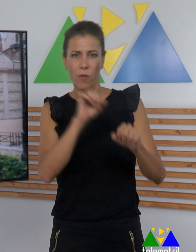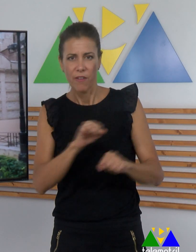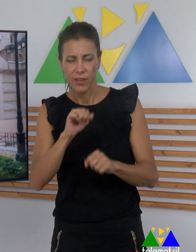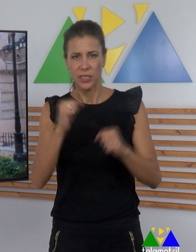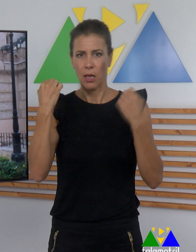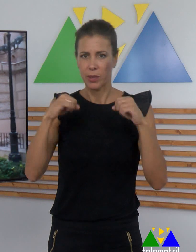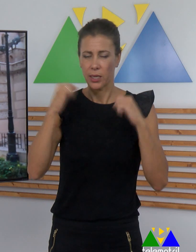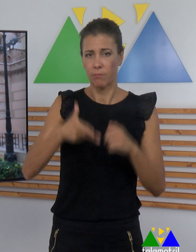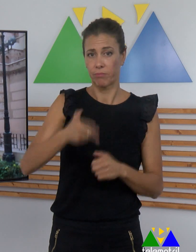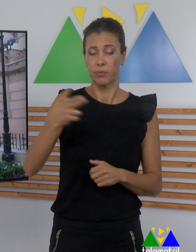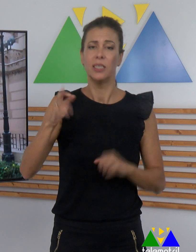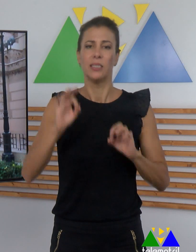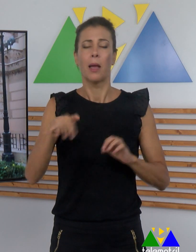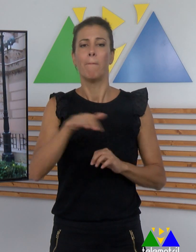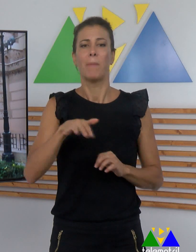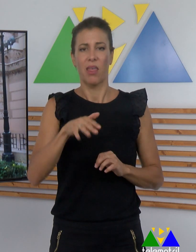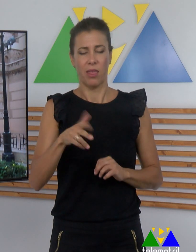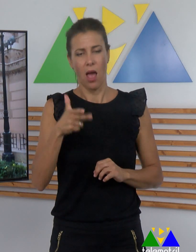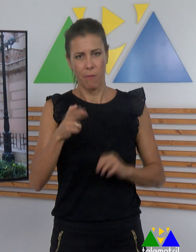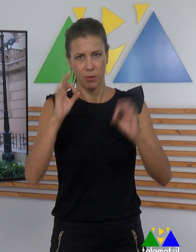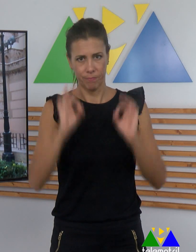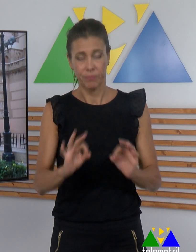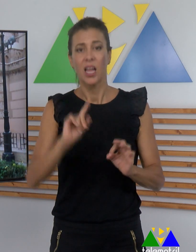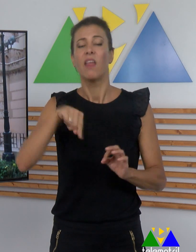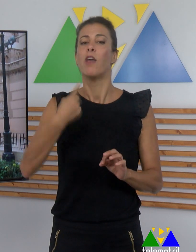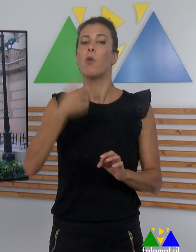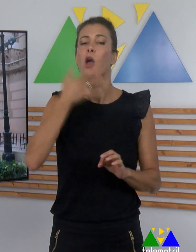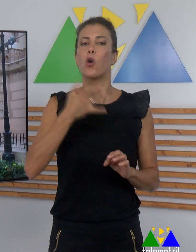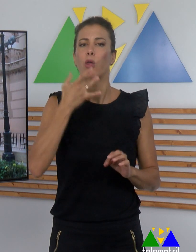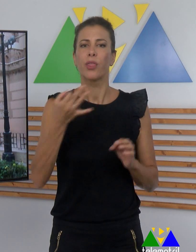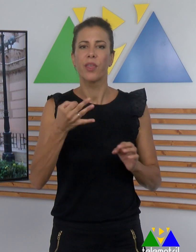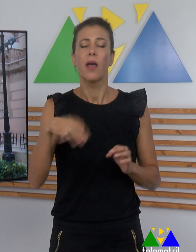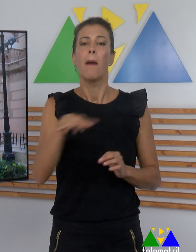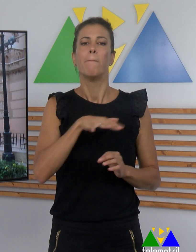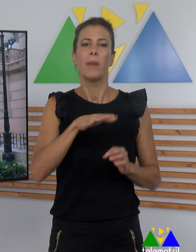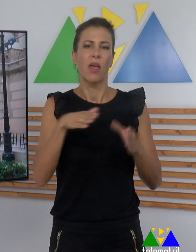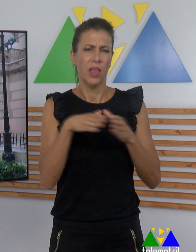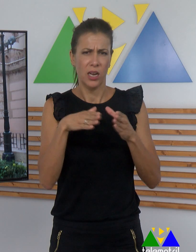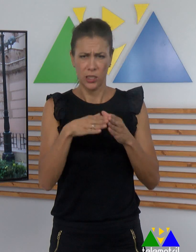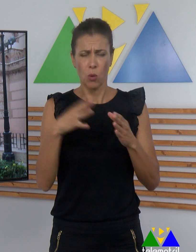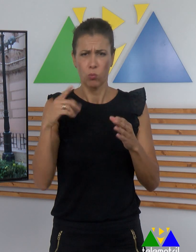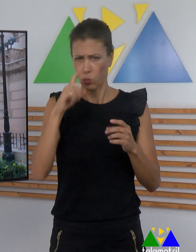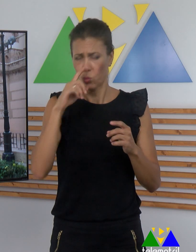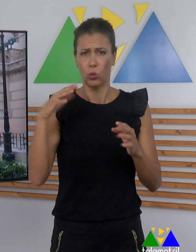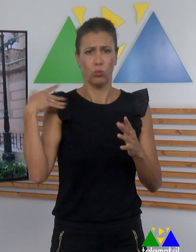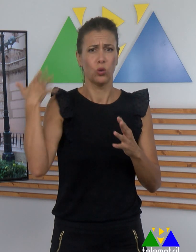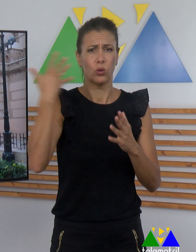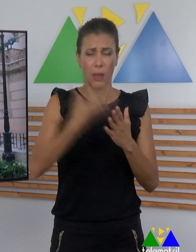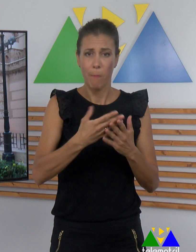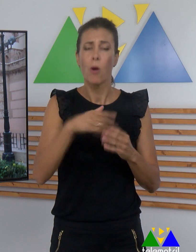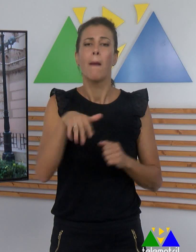la plaza de armas. Después es conocida como Plaza de la Iglesia, durante mucho tiempo era la Plaza de la